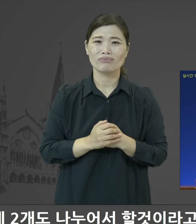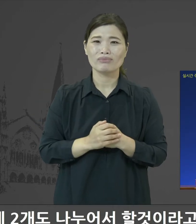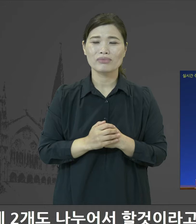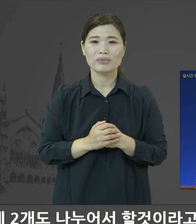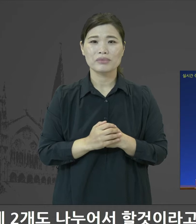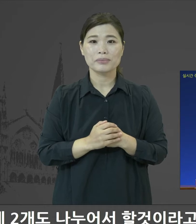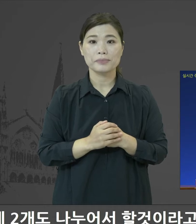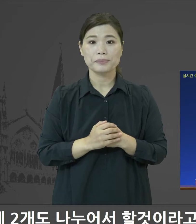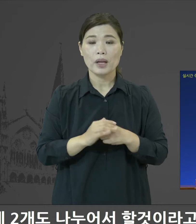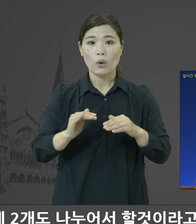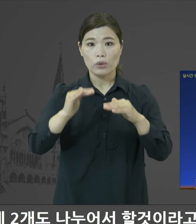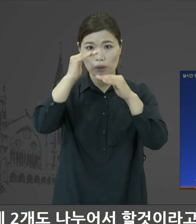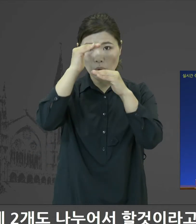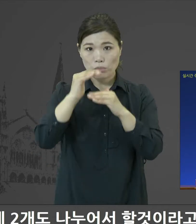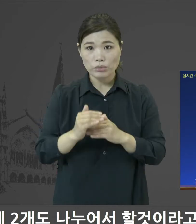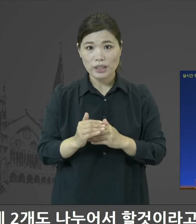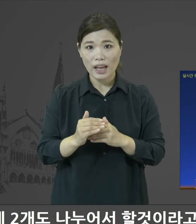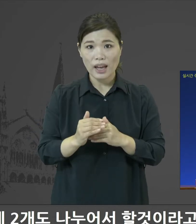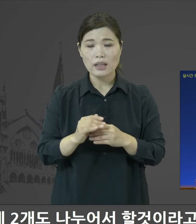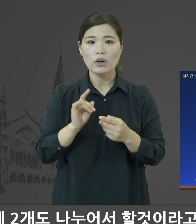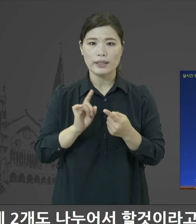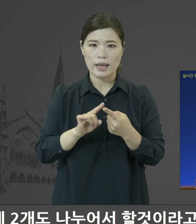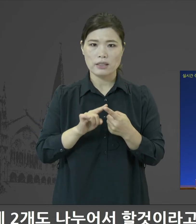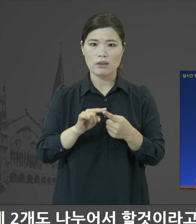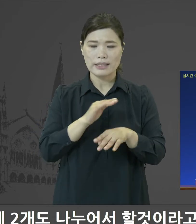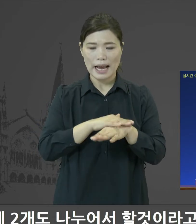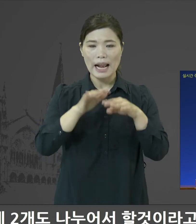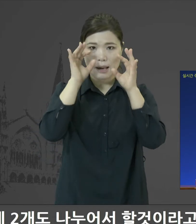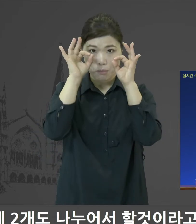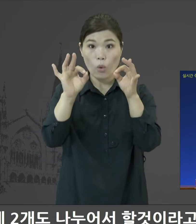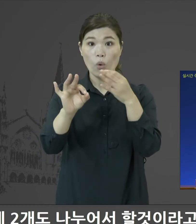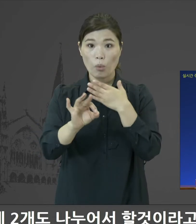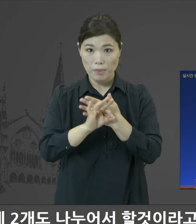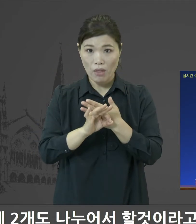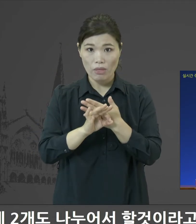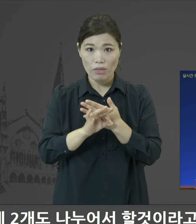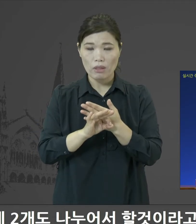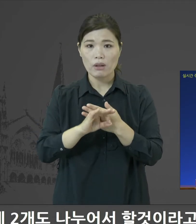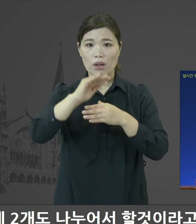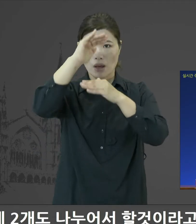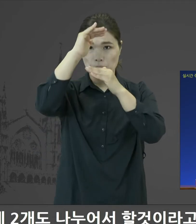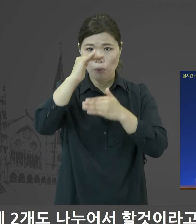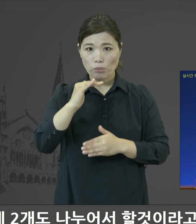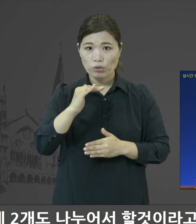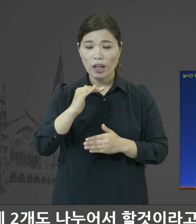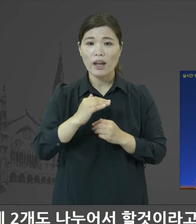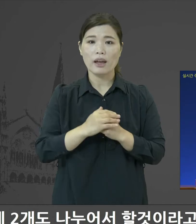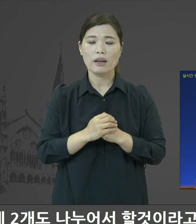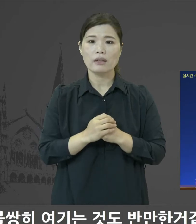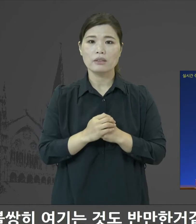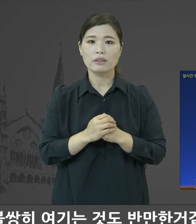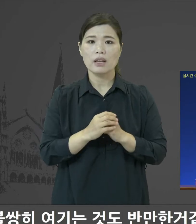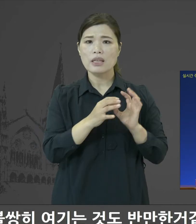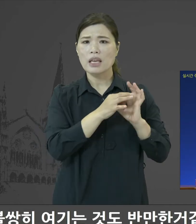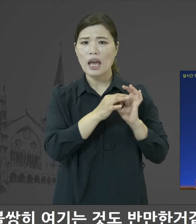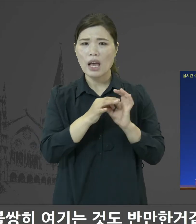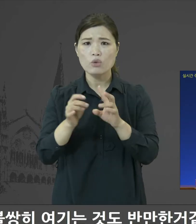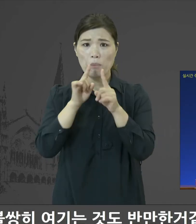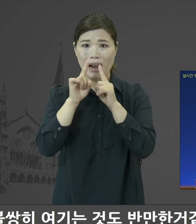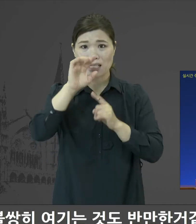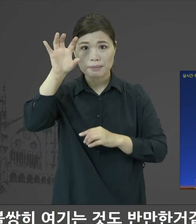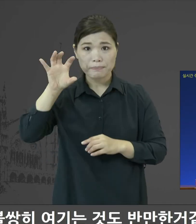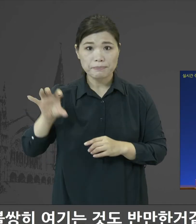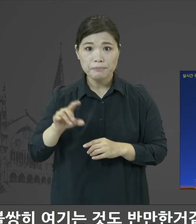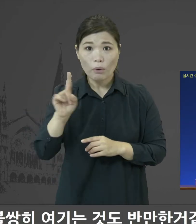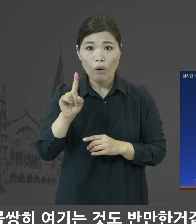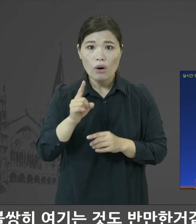이 본문의 자리를 좀 잘 보셔야 됩니다. 본문의 자리는 계속 말씀드리는 것처럼 새